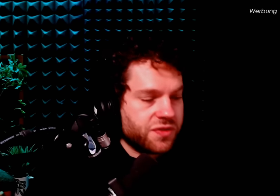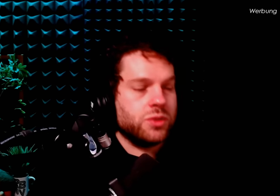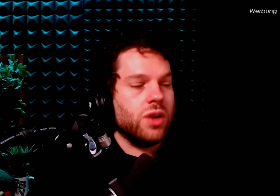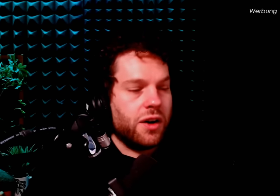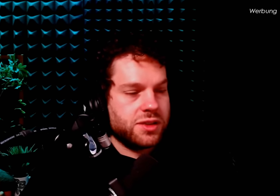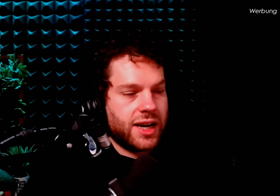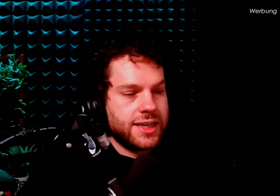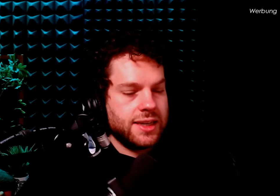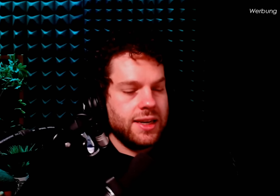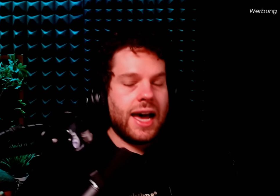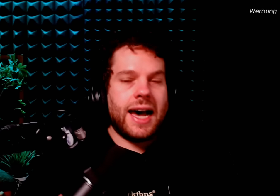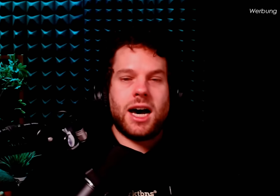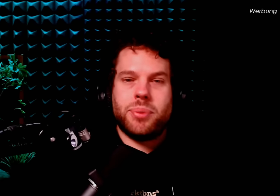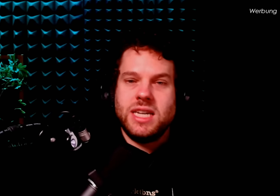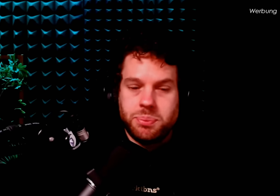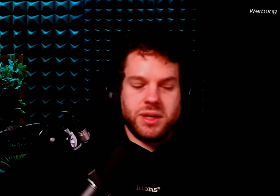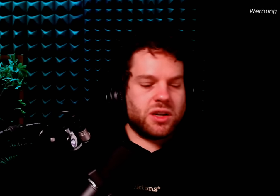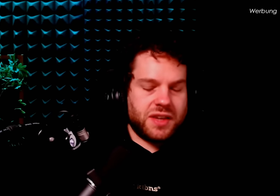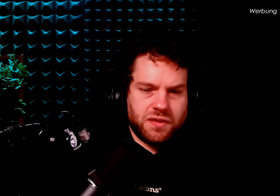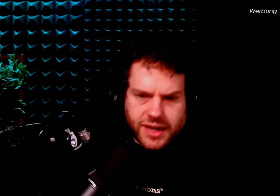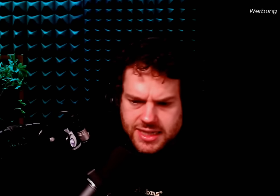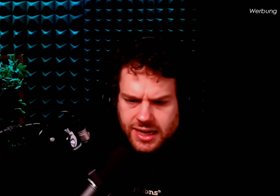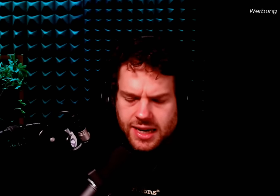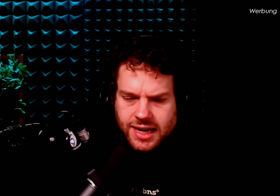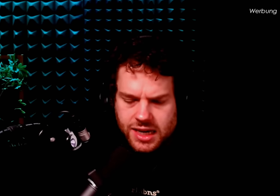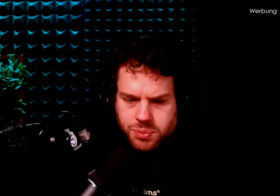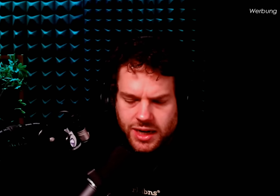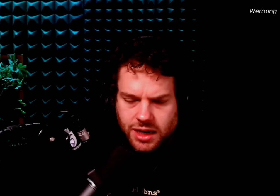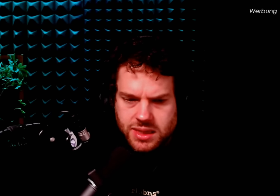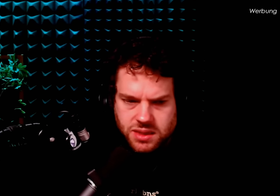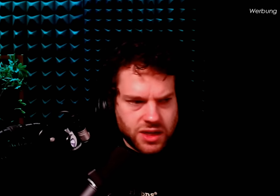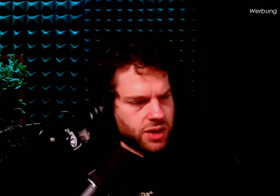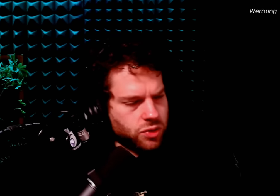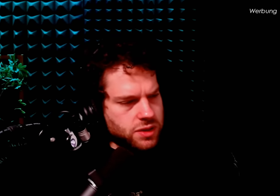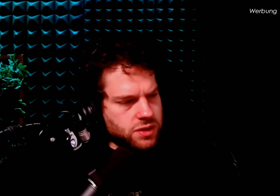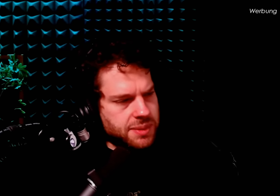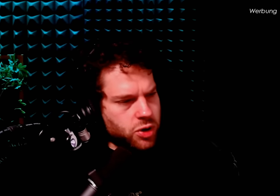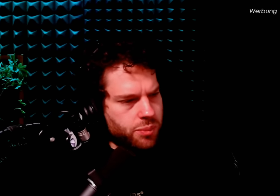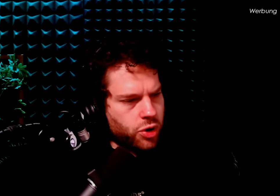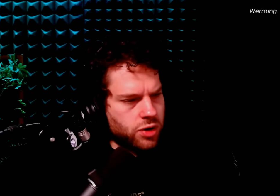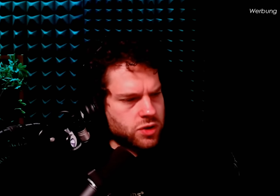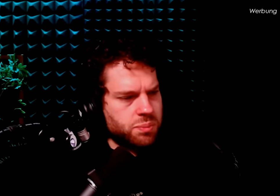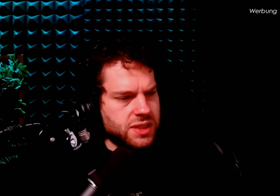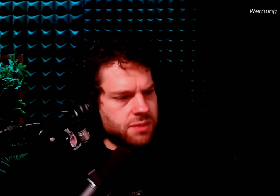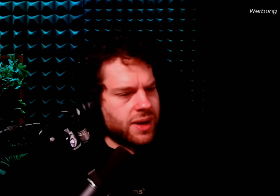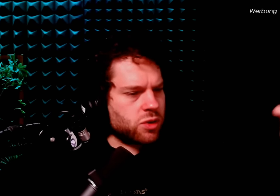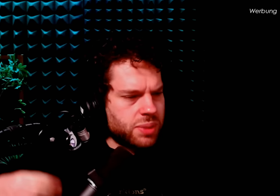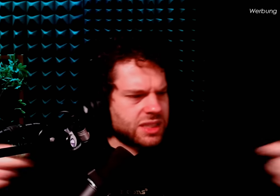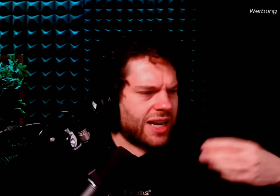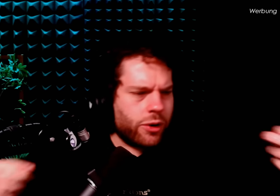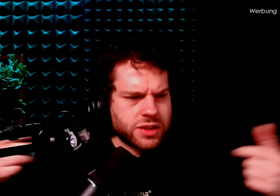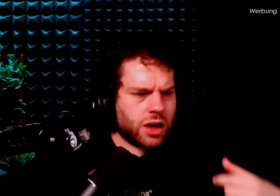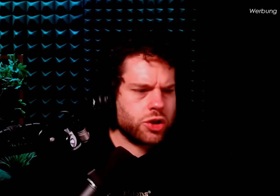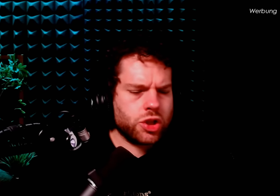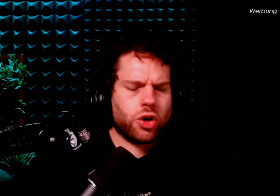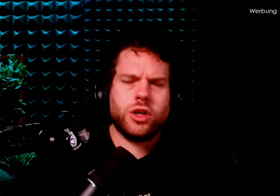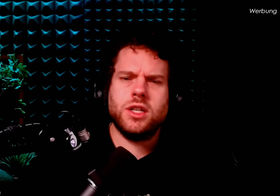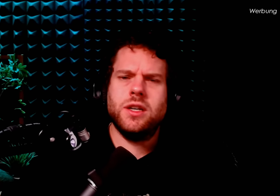euch versuchen aufzuhalten. Aber ich bin es auf jeden Fall nicht. Ich bedanke mich, dass wir hier mal kurz zusammenkommen könnten. So ein bisschen mal so ein bisschen wieder austauschen konnten.